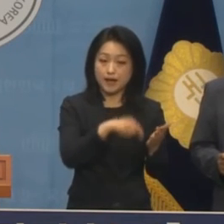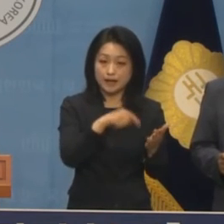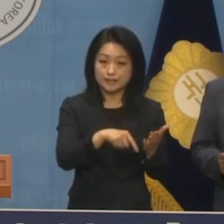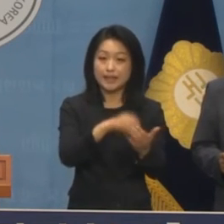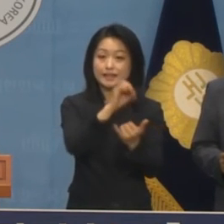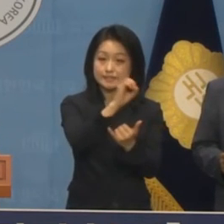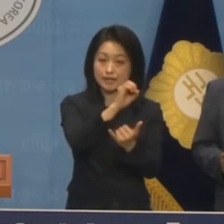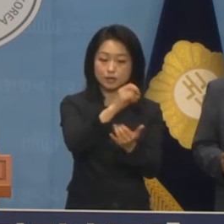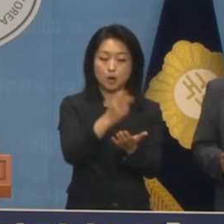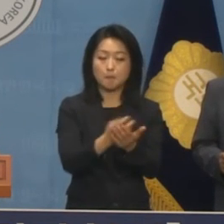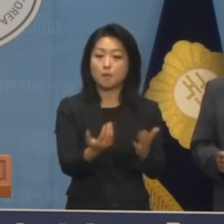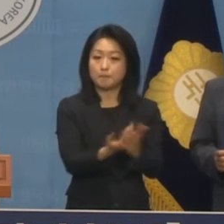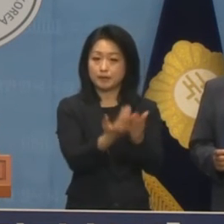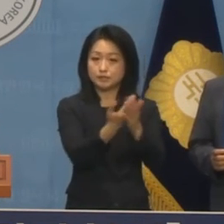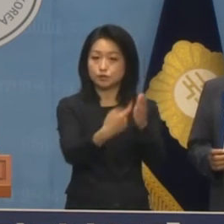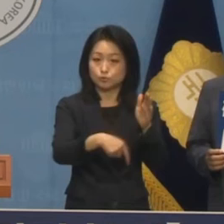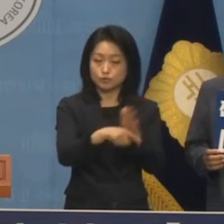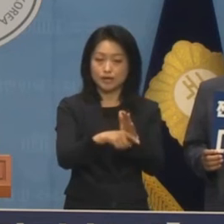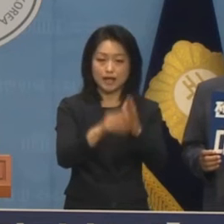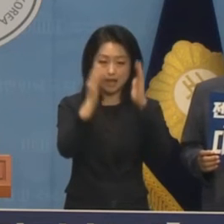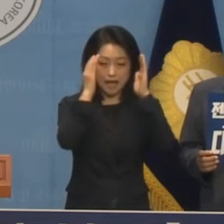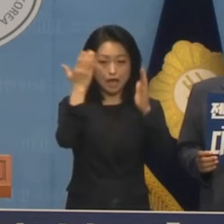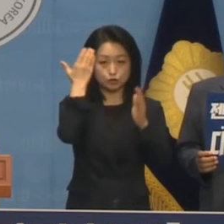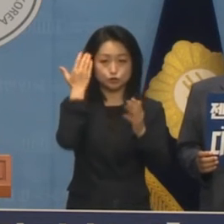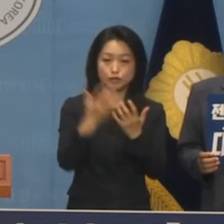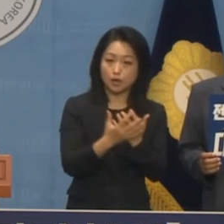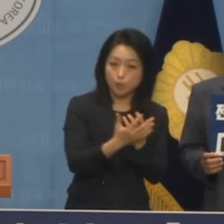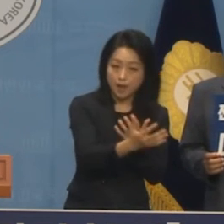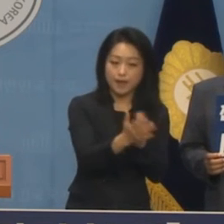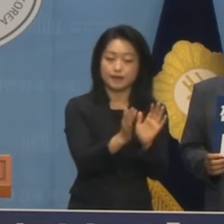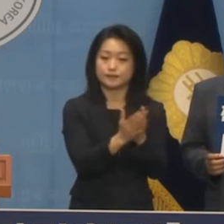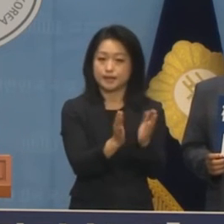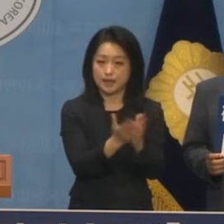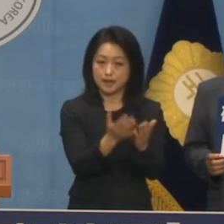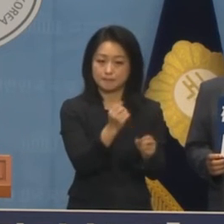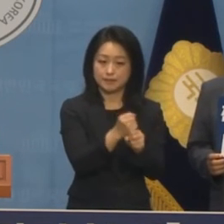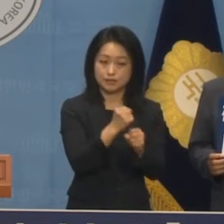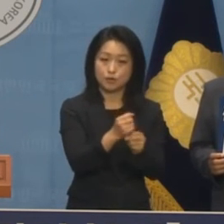법학의 발전을 위해 정기적인 학술 대회와 학술지